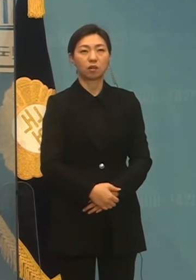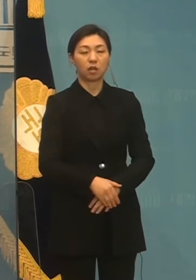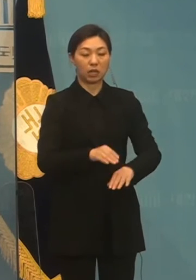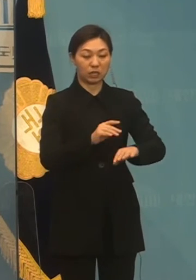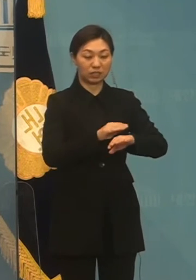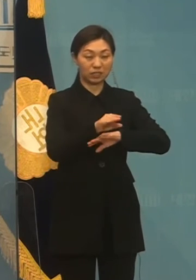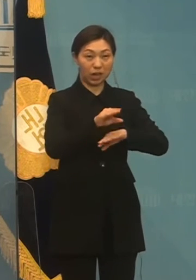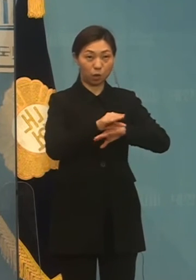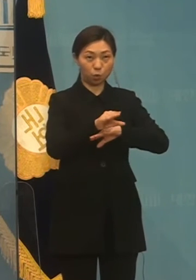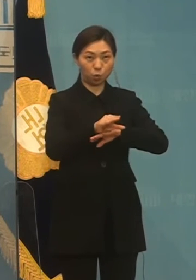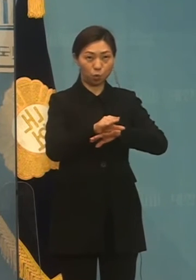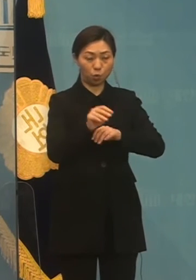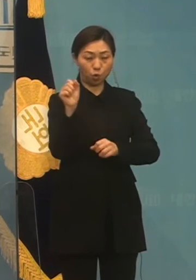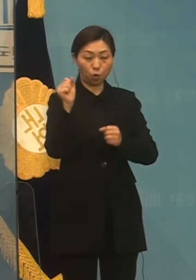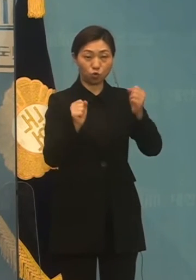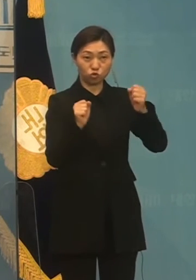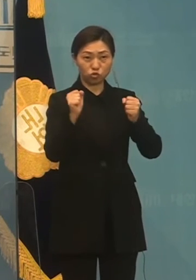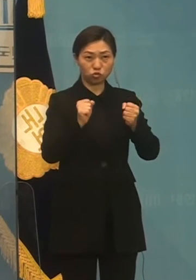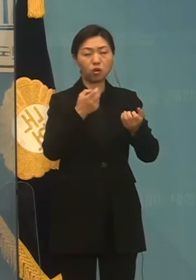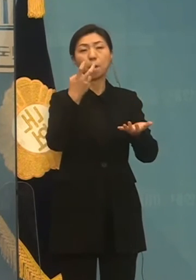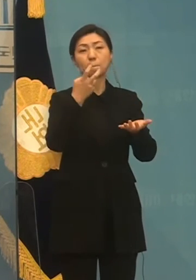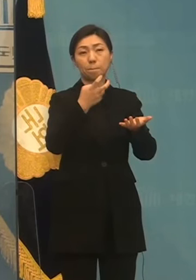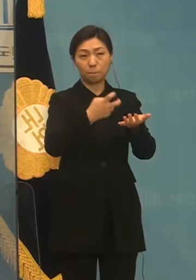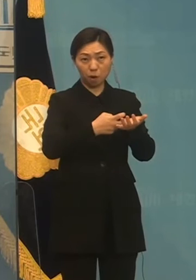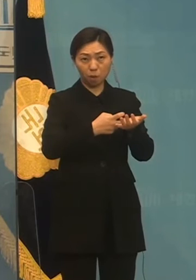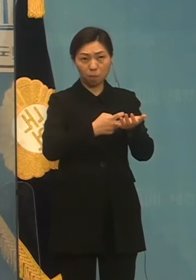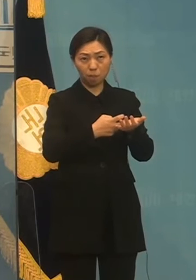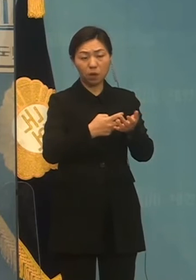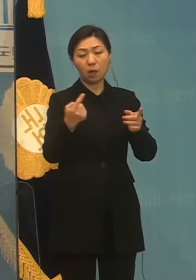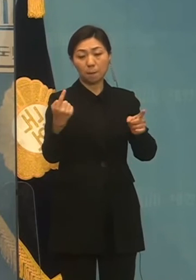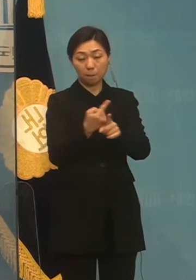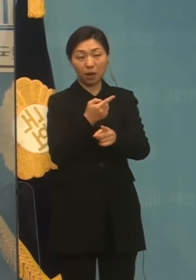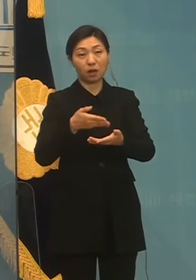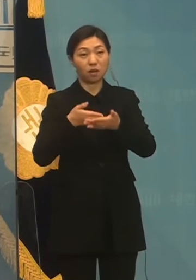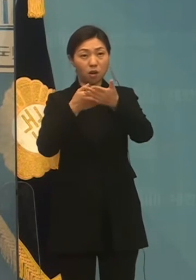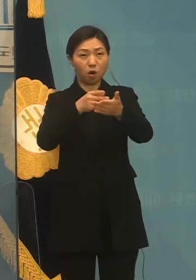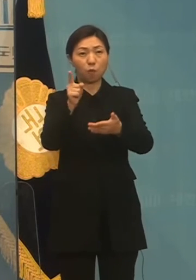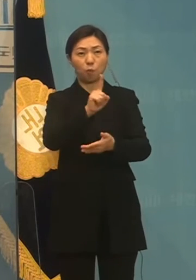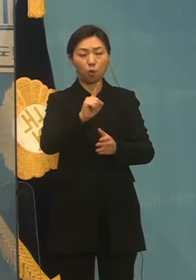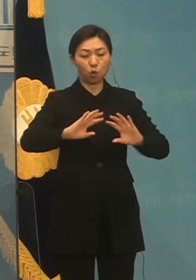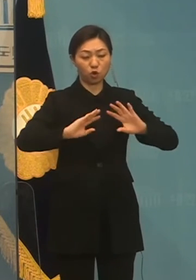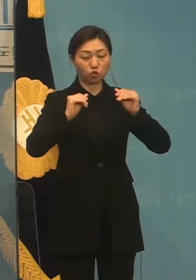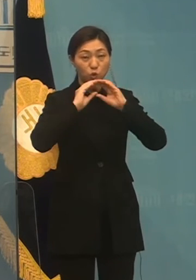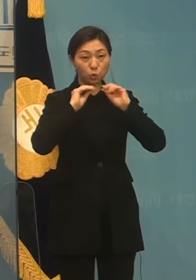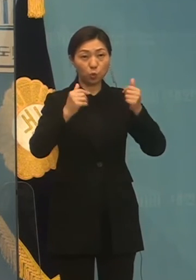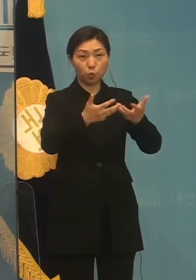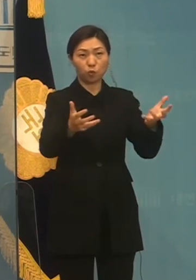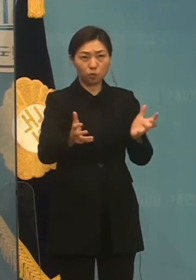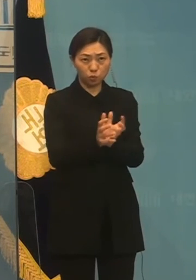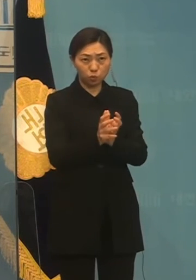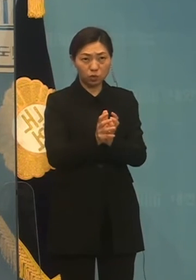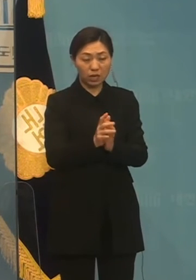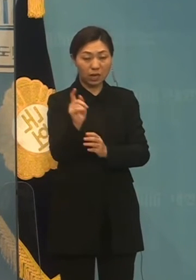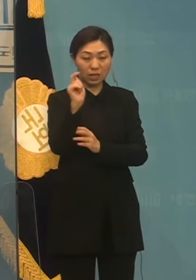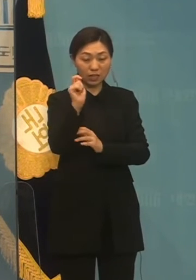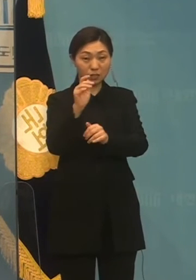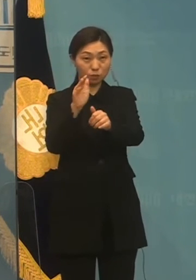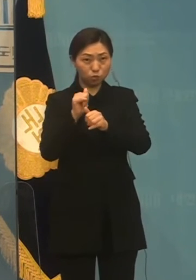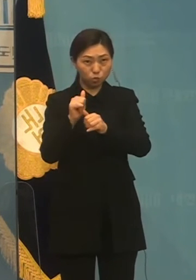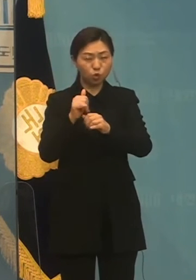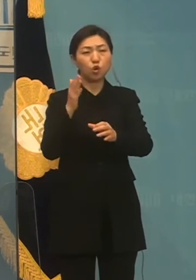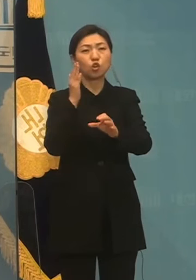여객자동차 운수사업법 개정안은 국토교통부 장관이 플랫폼 운송 중개 사업자에